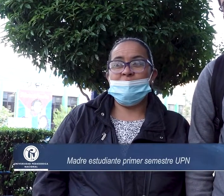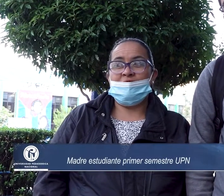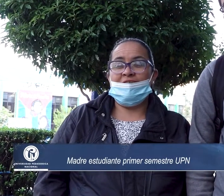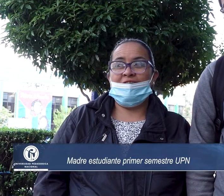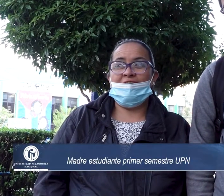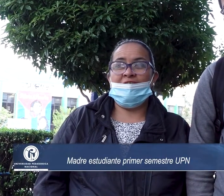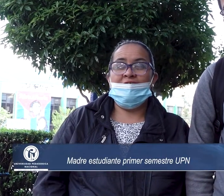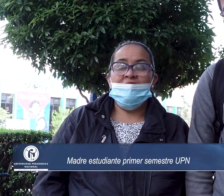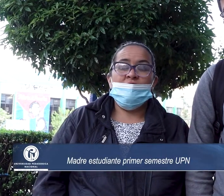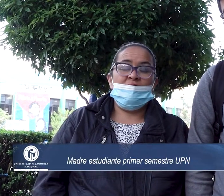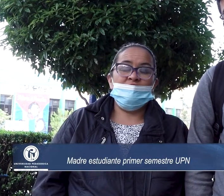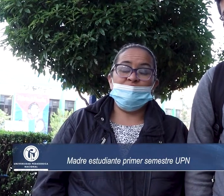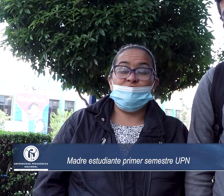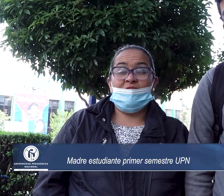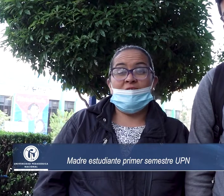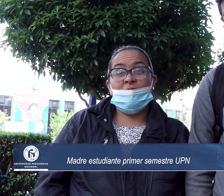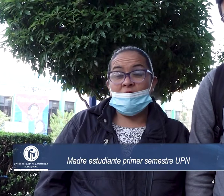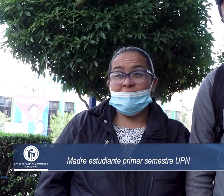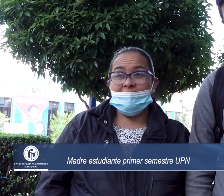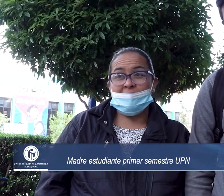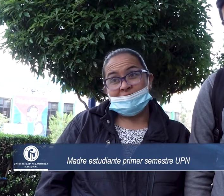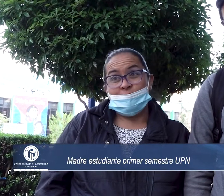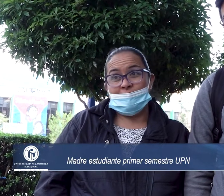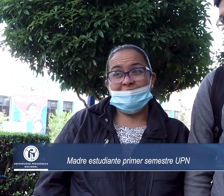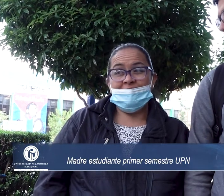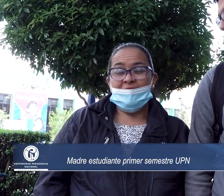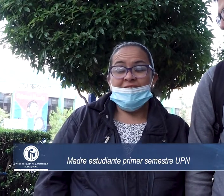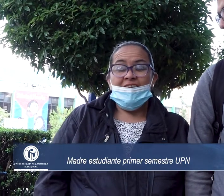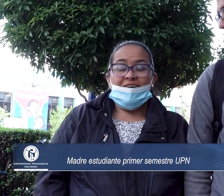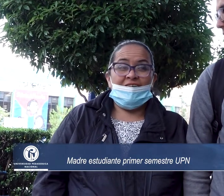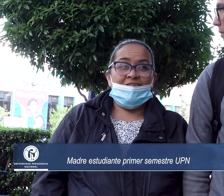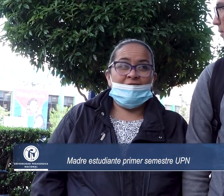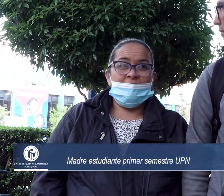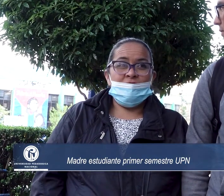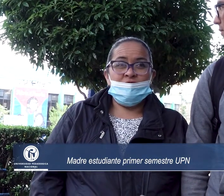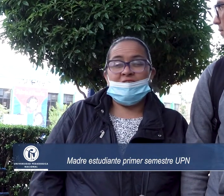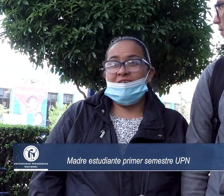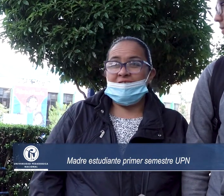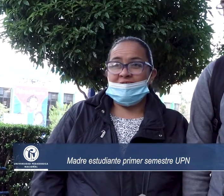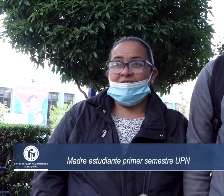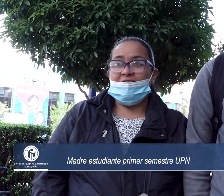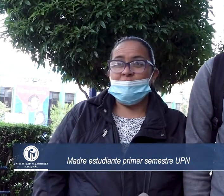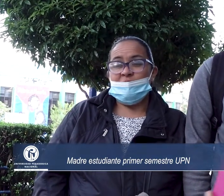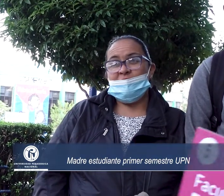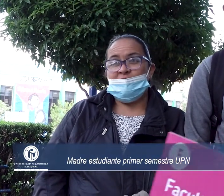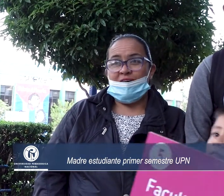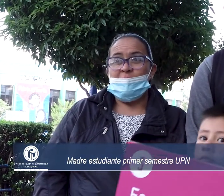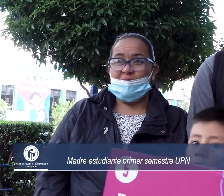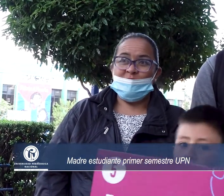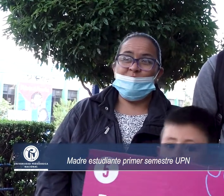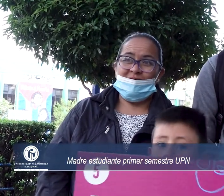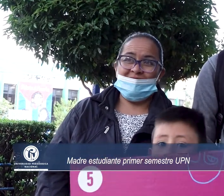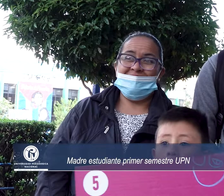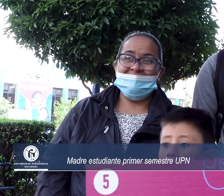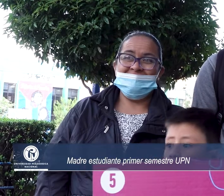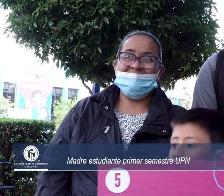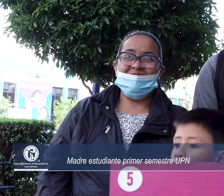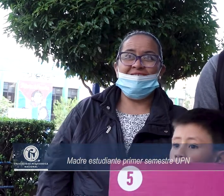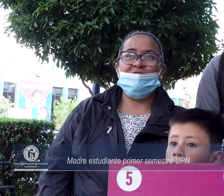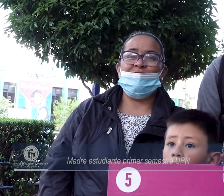hijo porque cuando yo era joven, más joven, yo quería ser profesora de